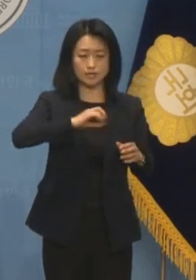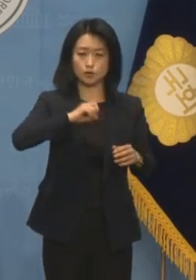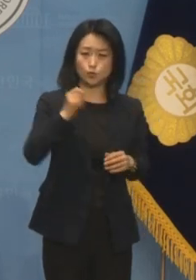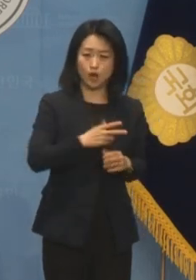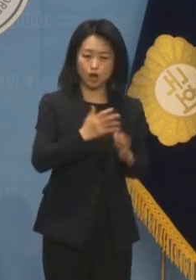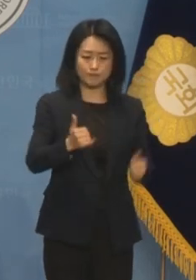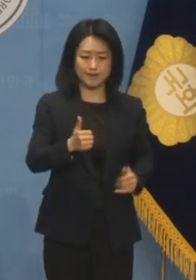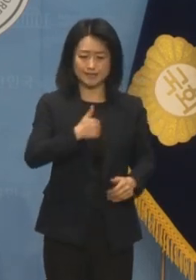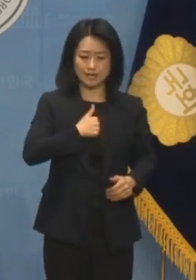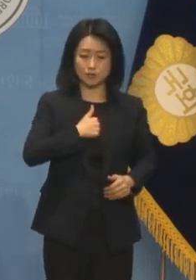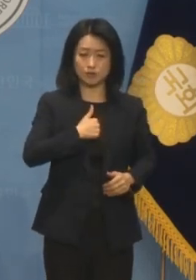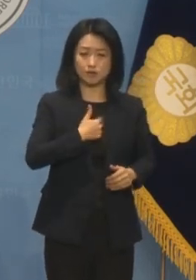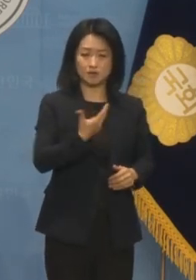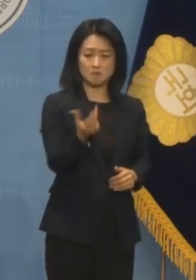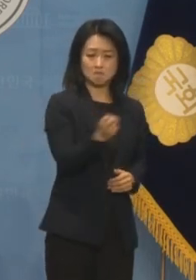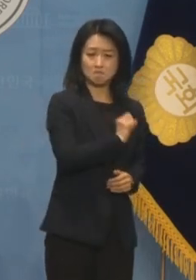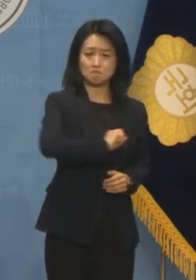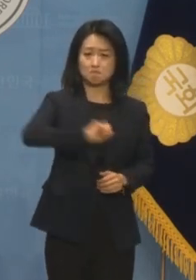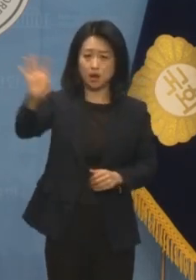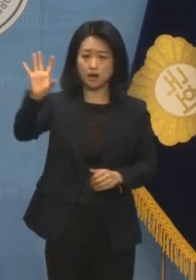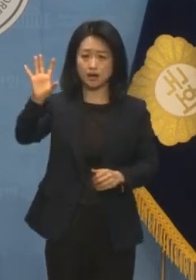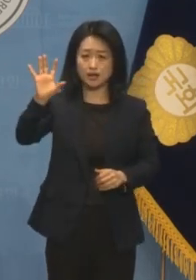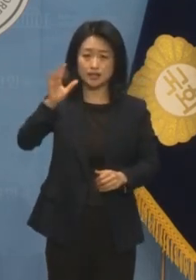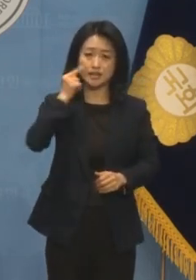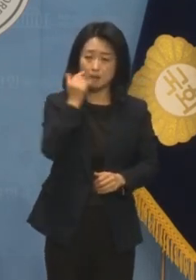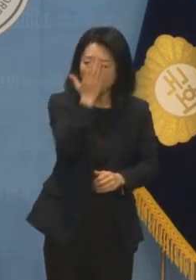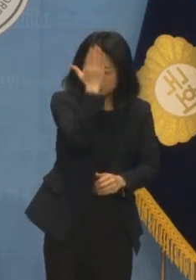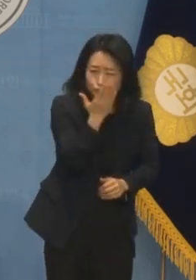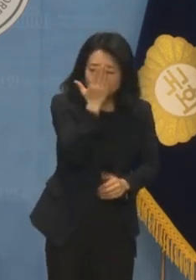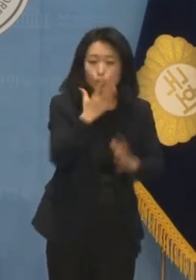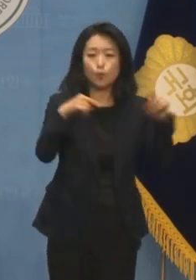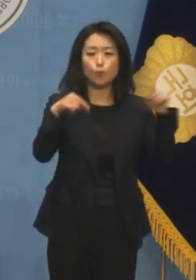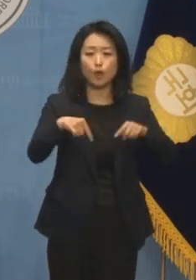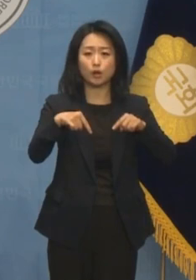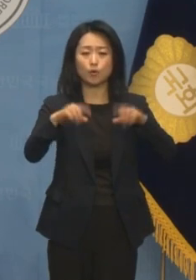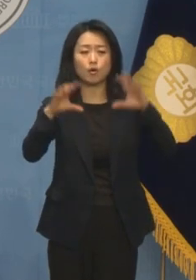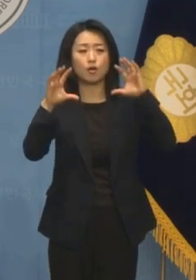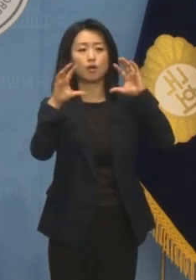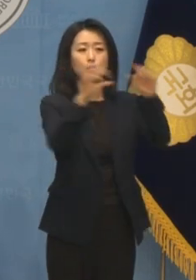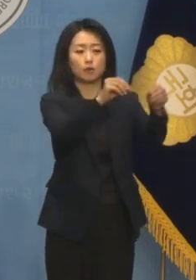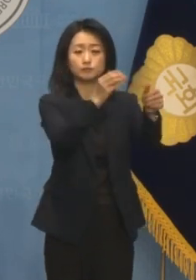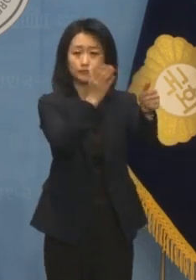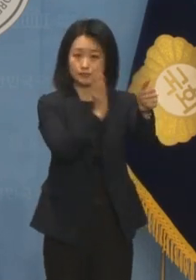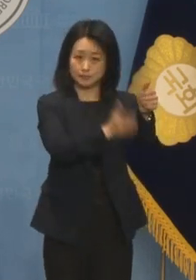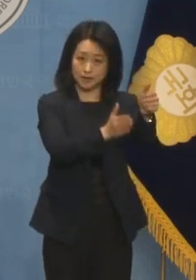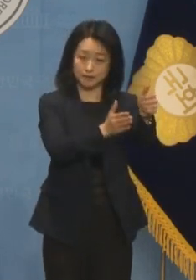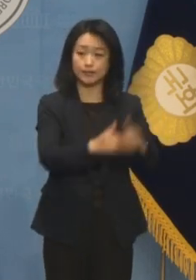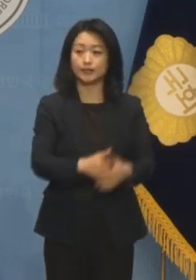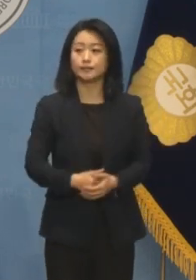자존심을 내다버린 대일 외교를 당장 멈추기